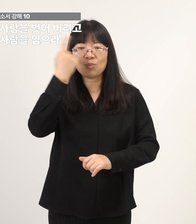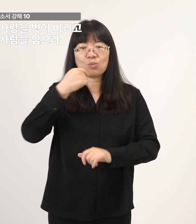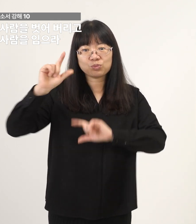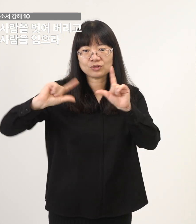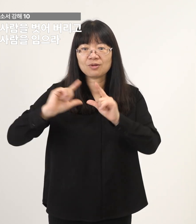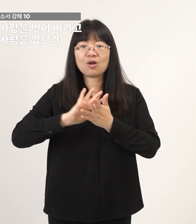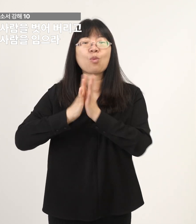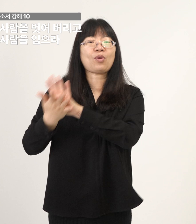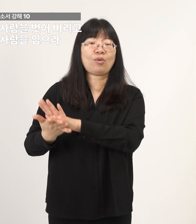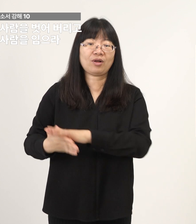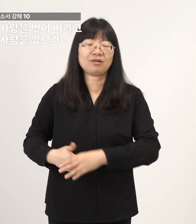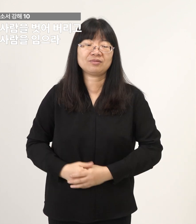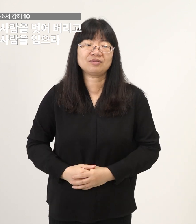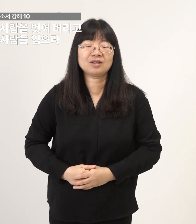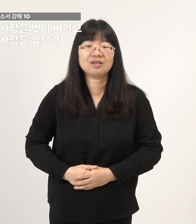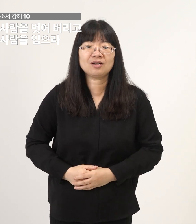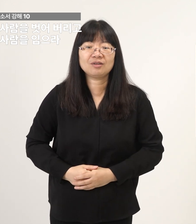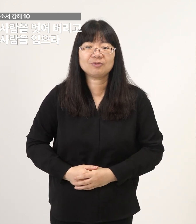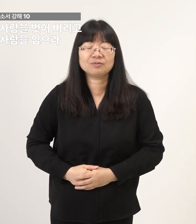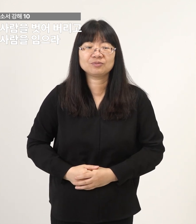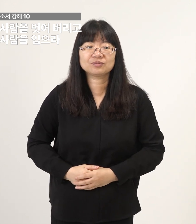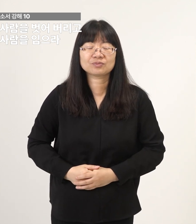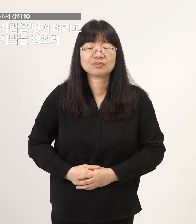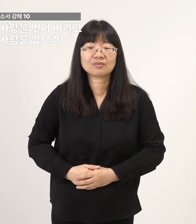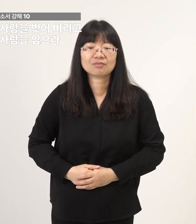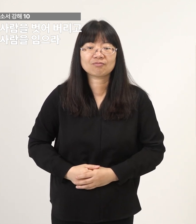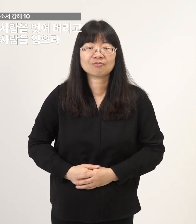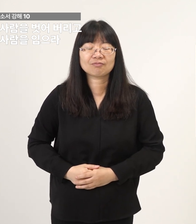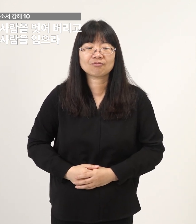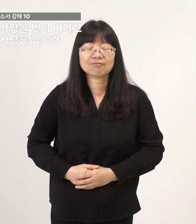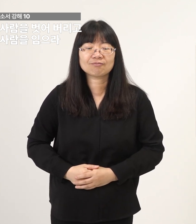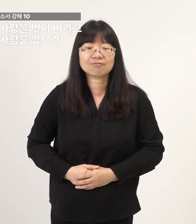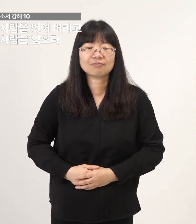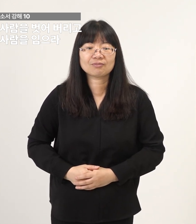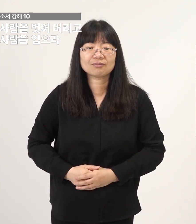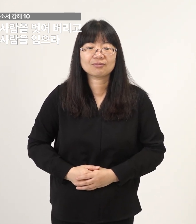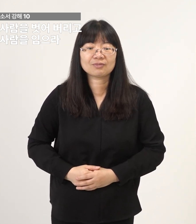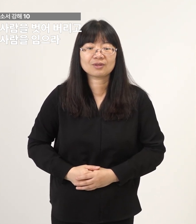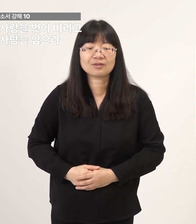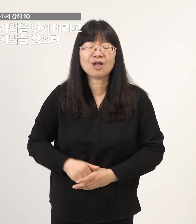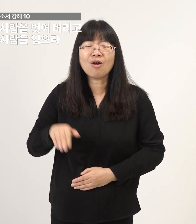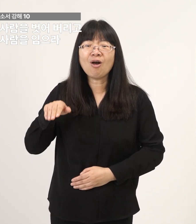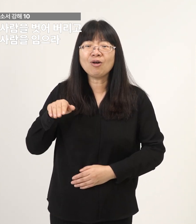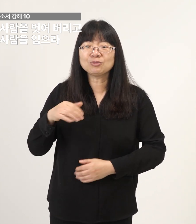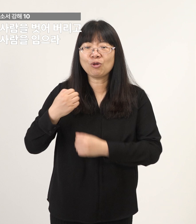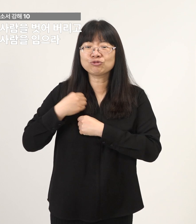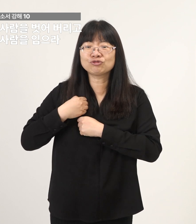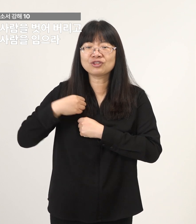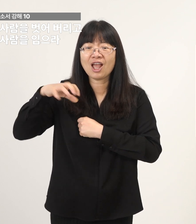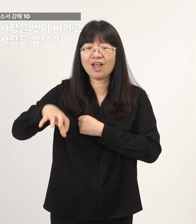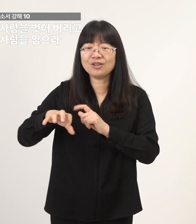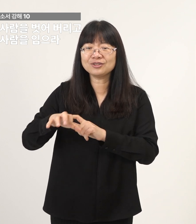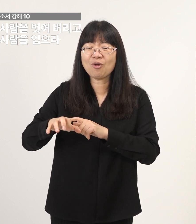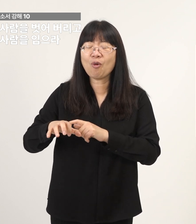모든 괴로움이 녹아진 벌을 창출했는지